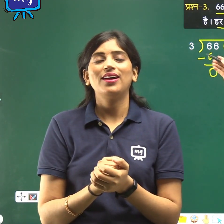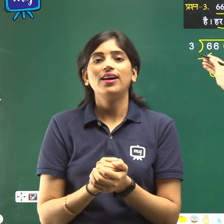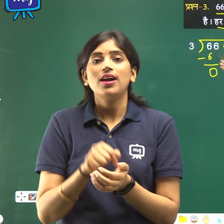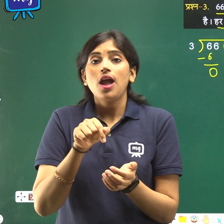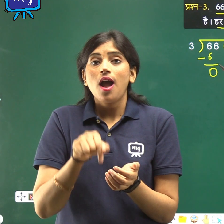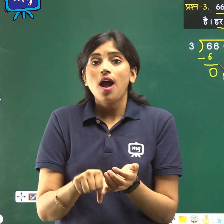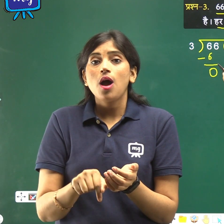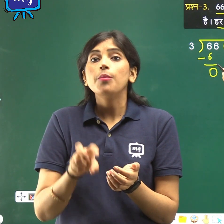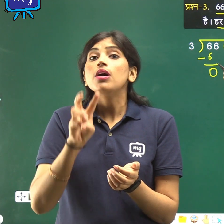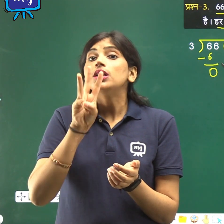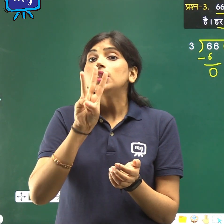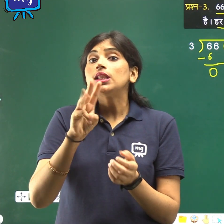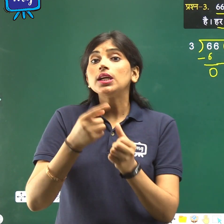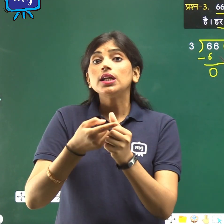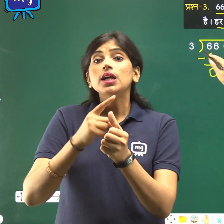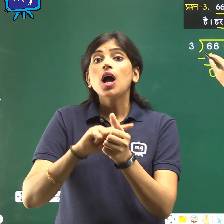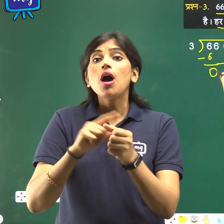अब 3 का भाग